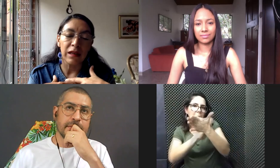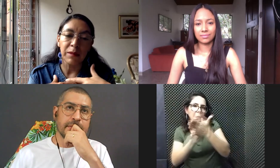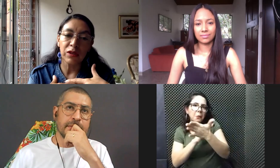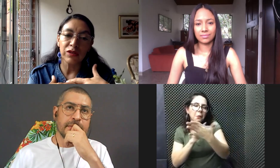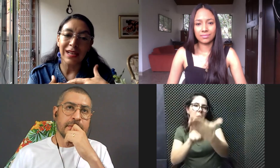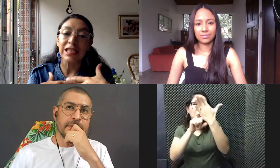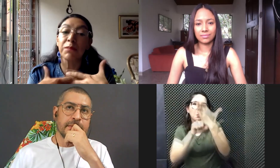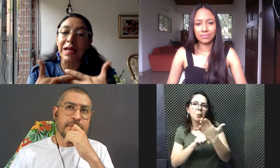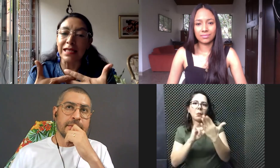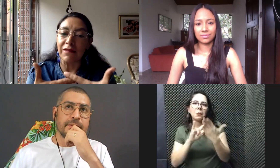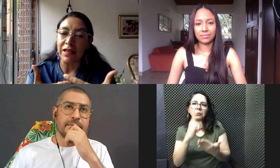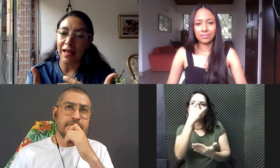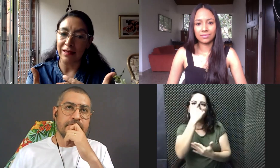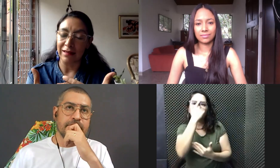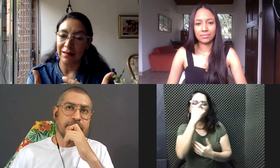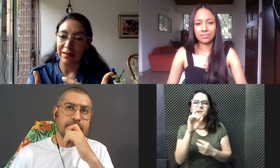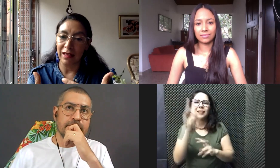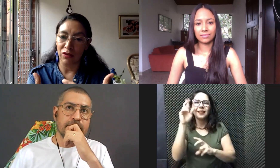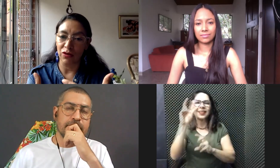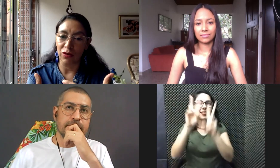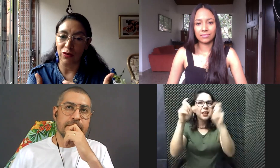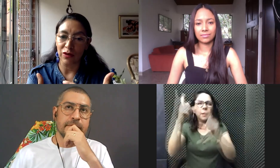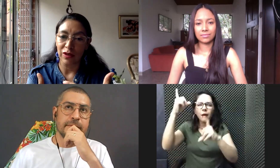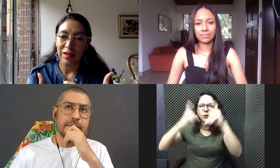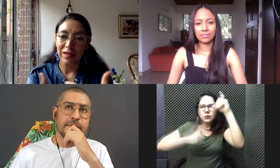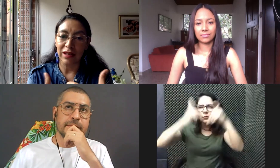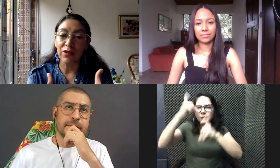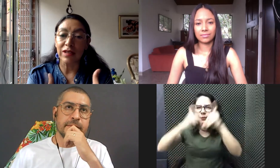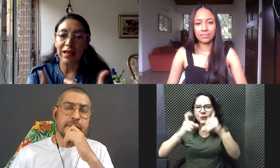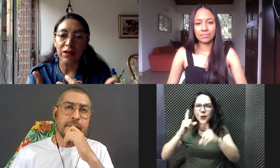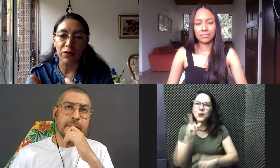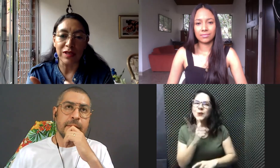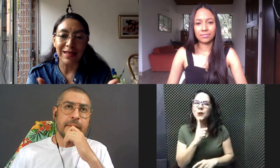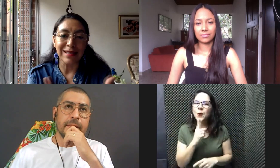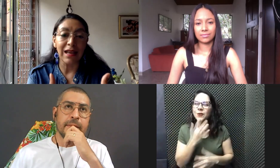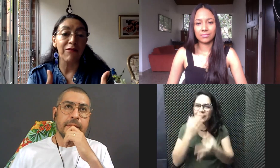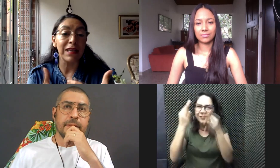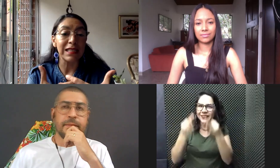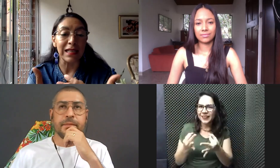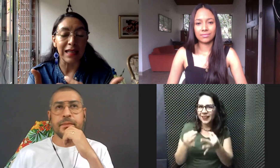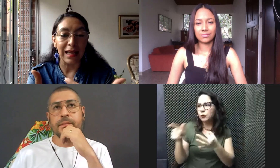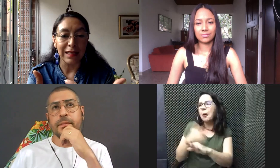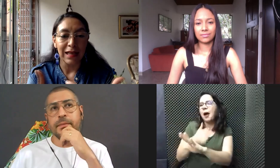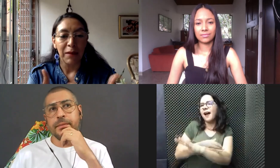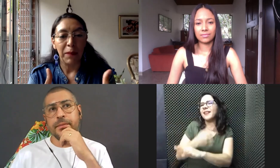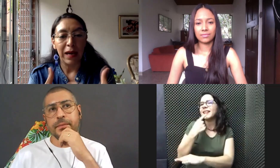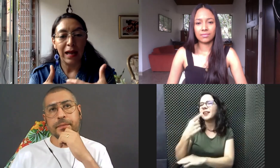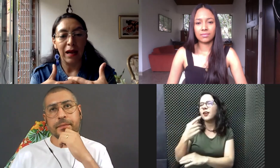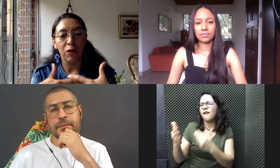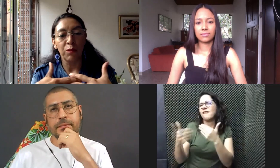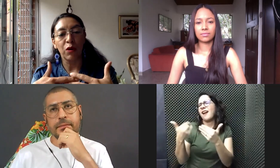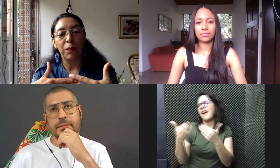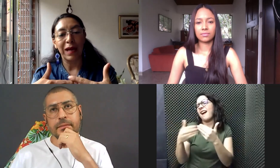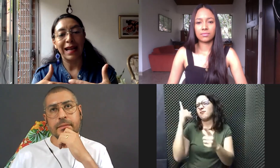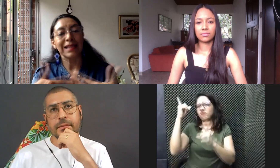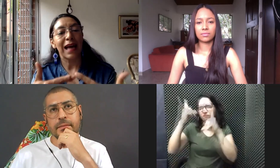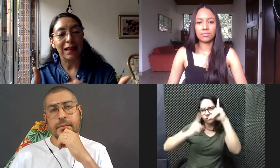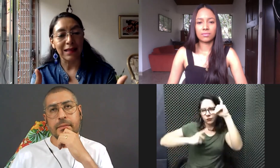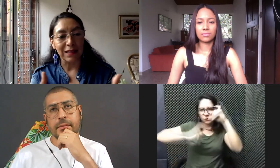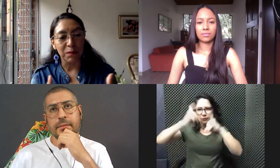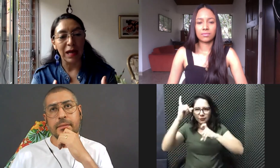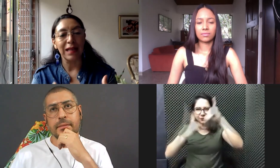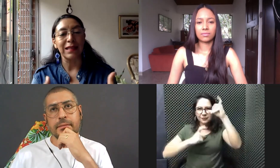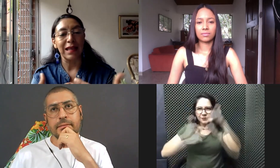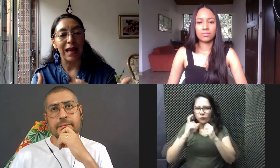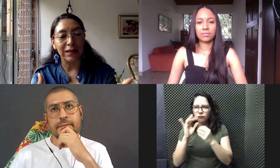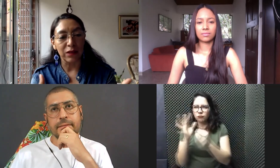en términos de la expresividad de los sordos, ¿cierto? Esa que tú dices, esa facilidad para un poco para las